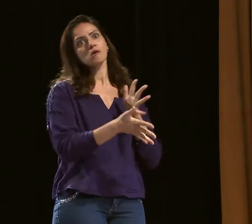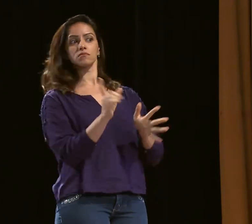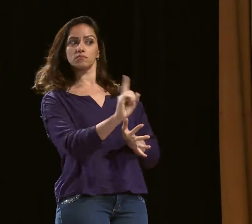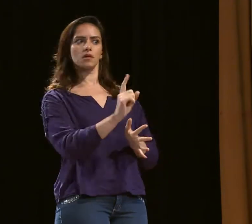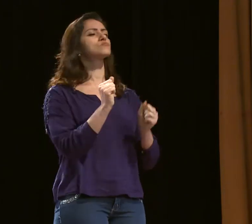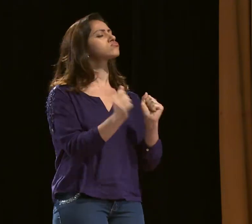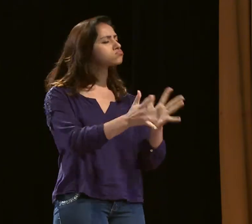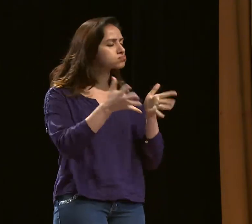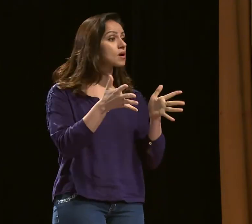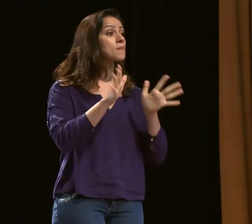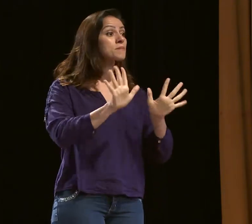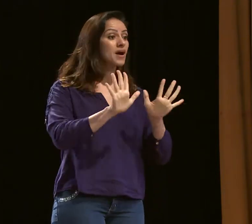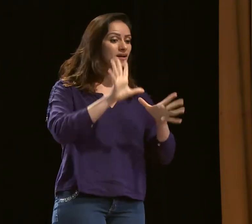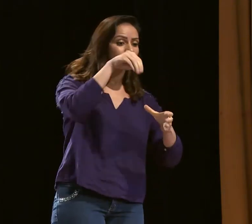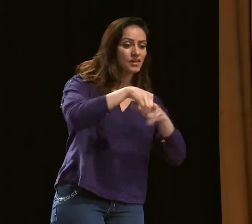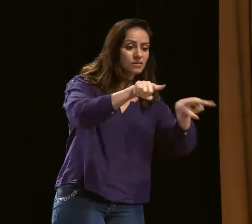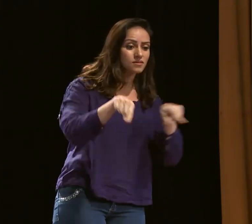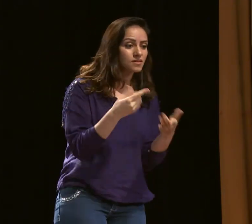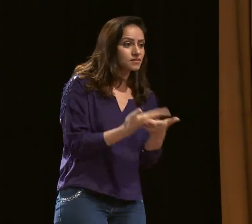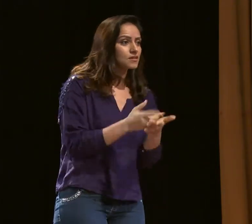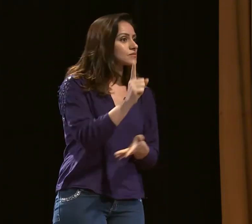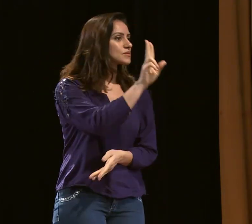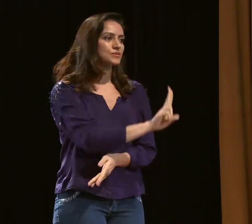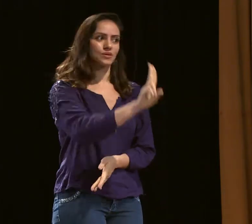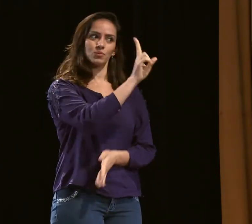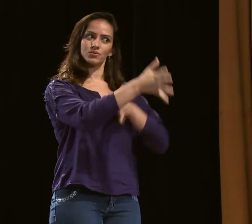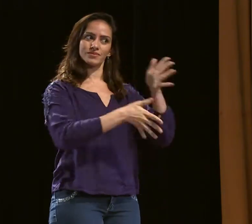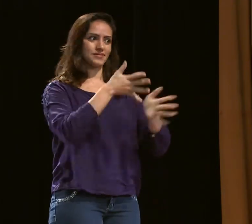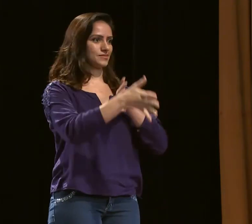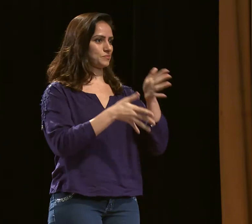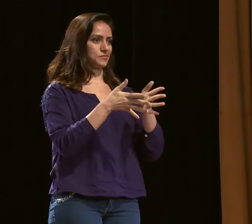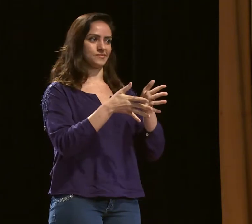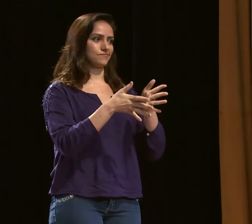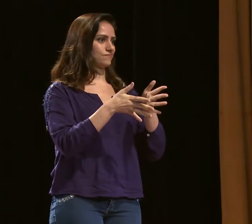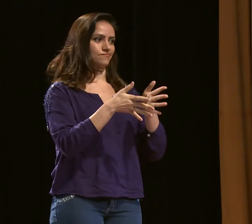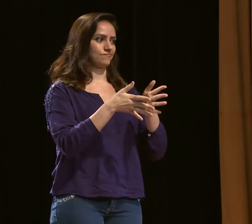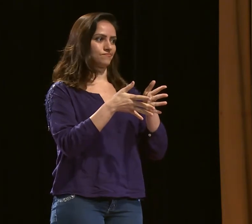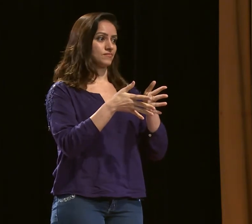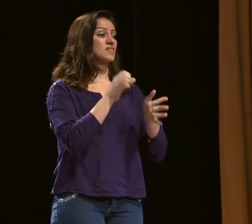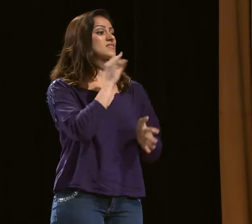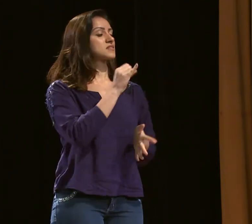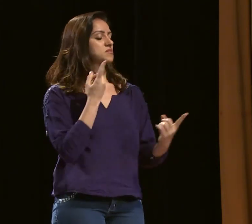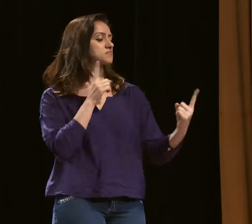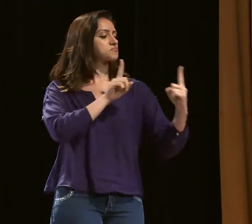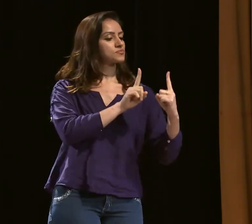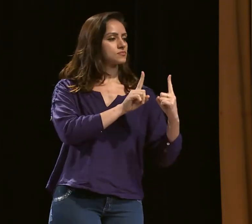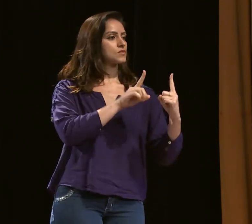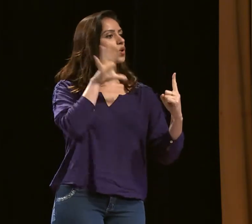são fluentes, bem fluentes, que têm uma boa fluência, e dentro de sala de aula eles não utilizam da língua de sinais. E se,